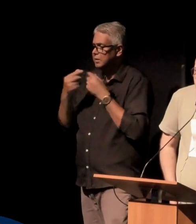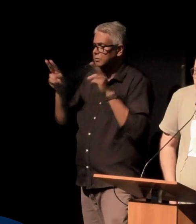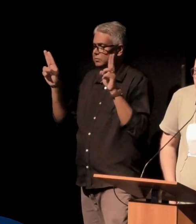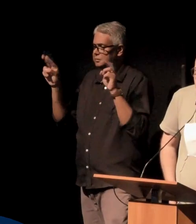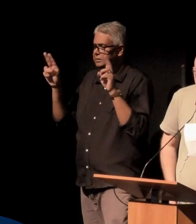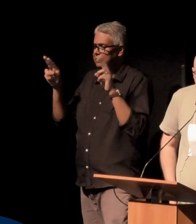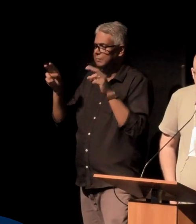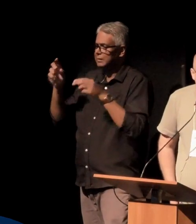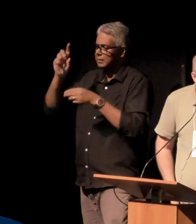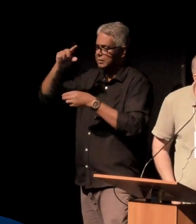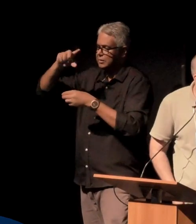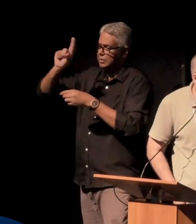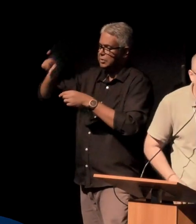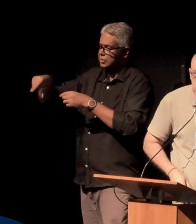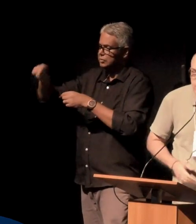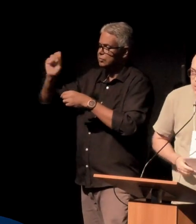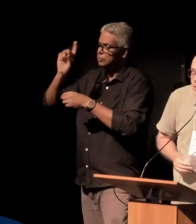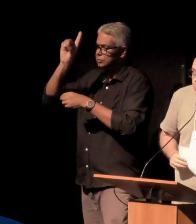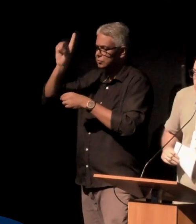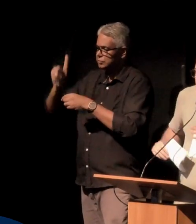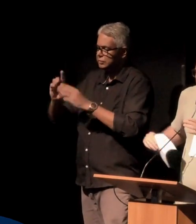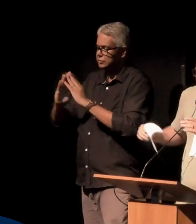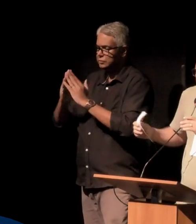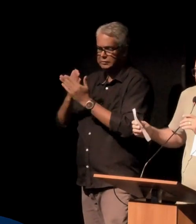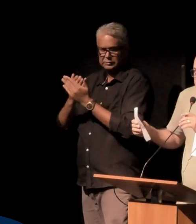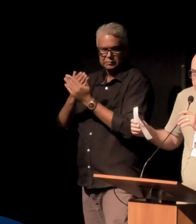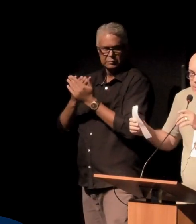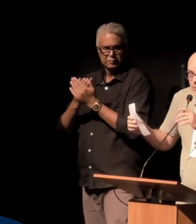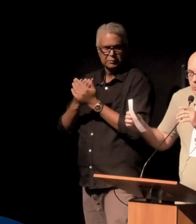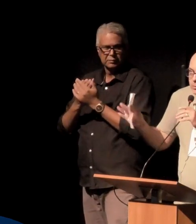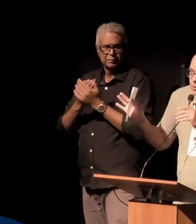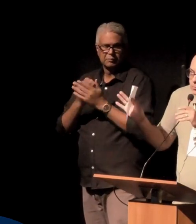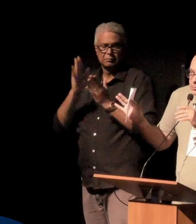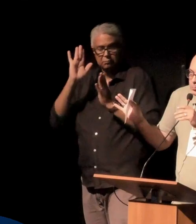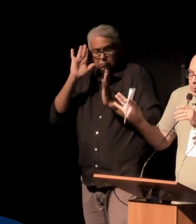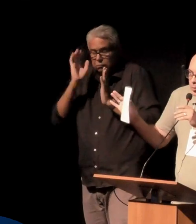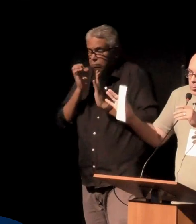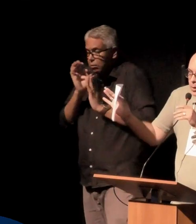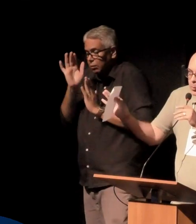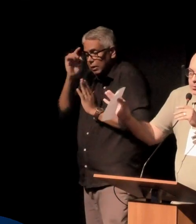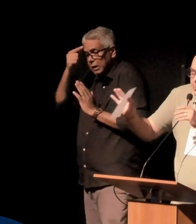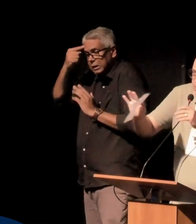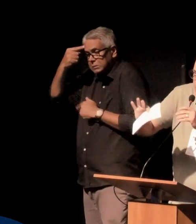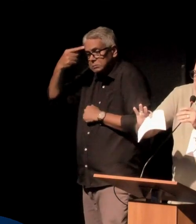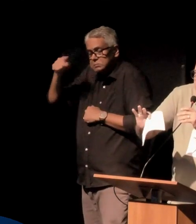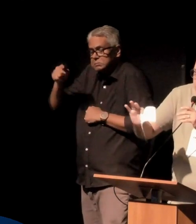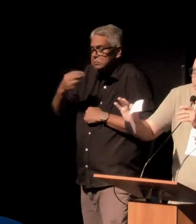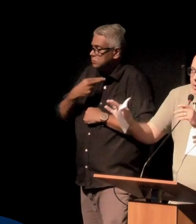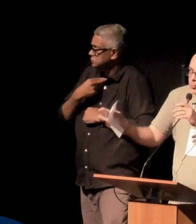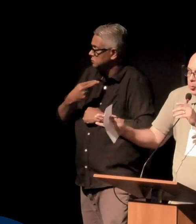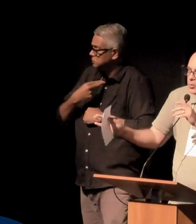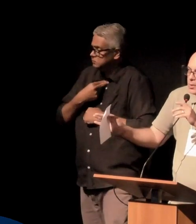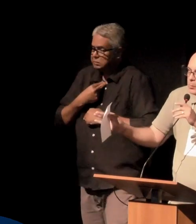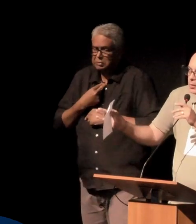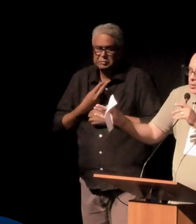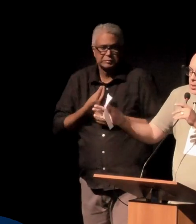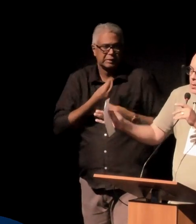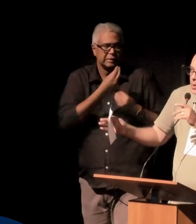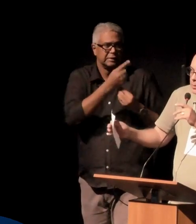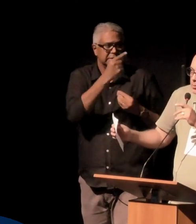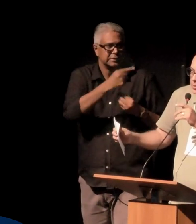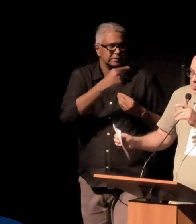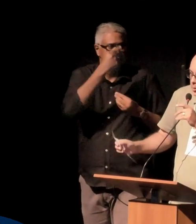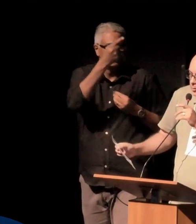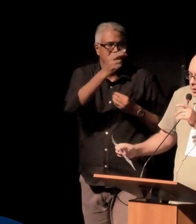bom eu vou eu vou fazer o seguinte pessoal eu acho que assim não não posso depois passar para ela ela responde depois